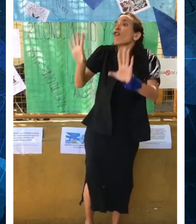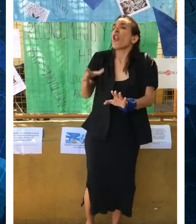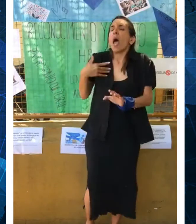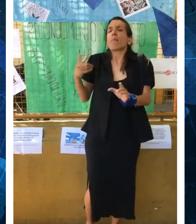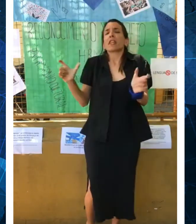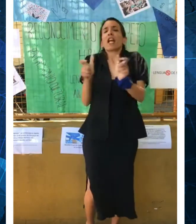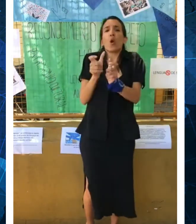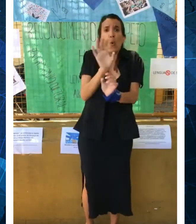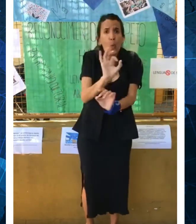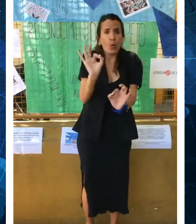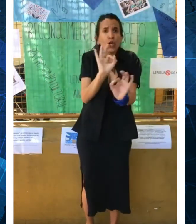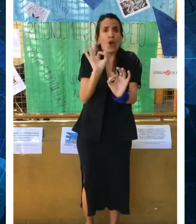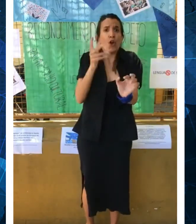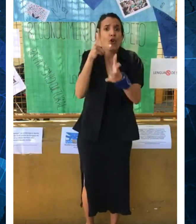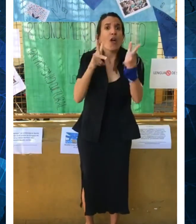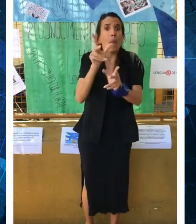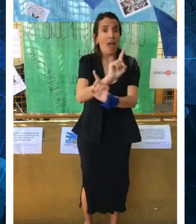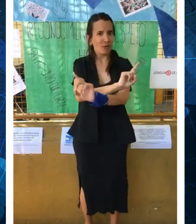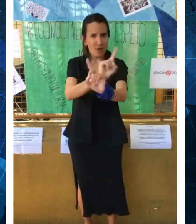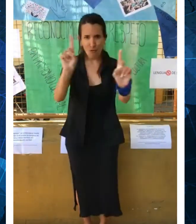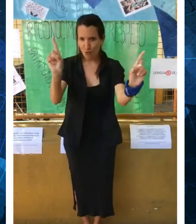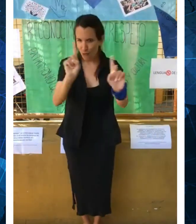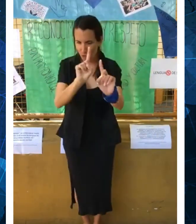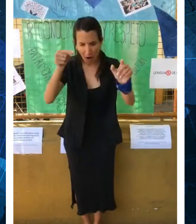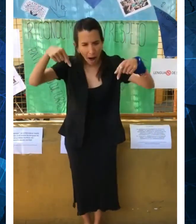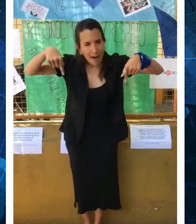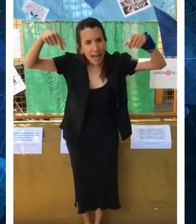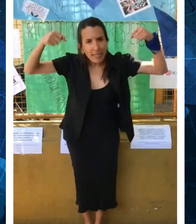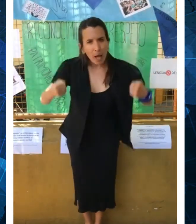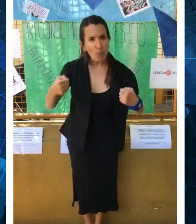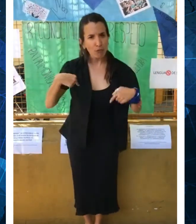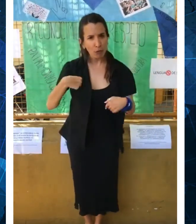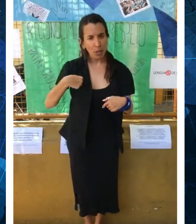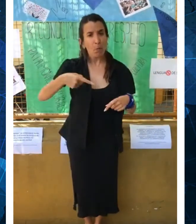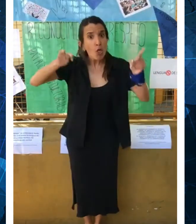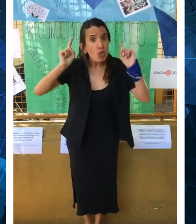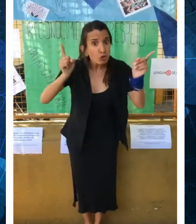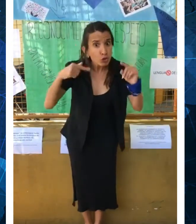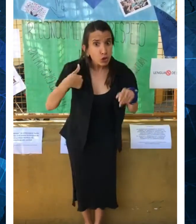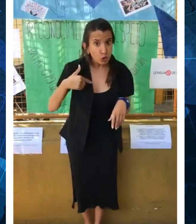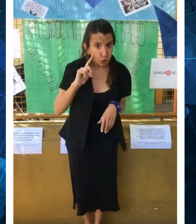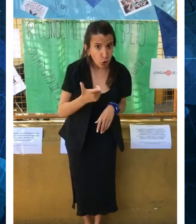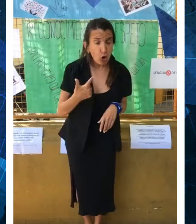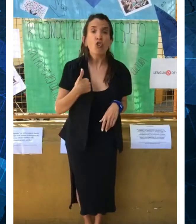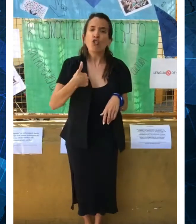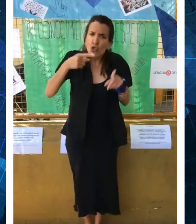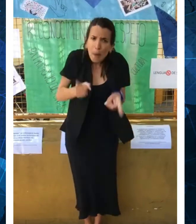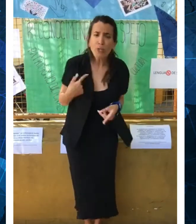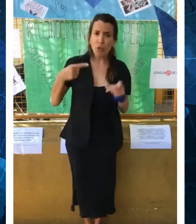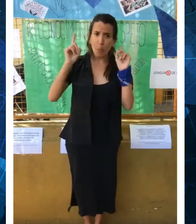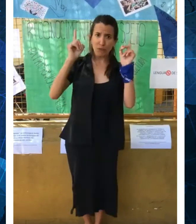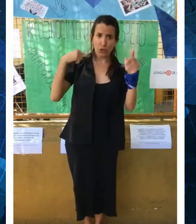personas sordas y oyentes, porque no es solamente una reunión privada.